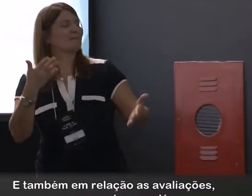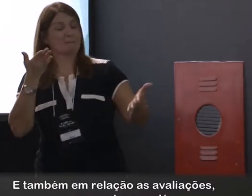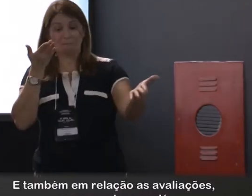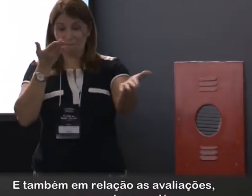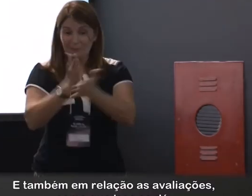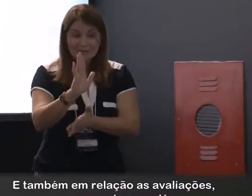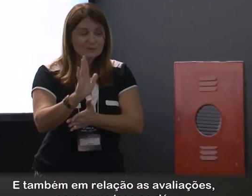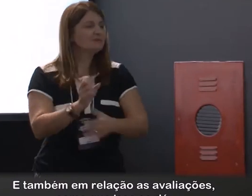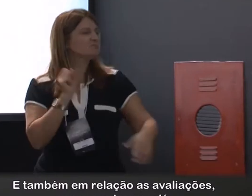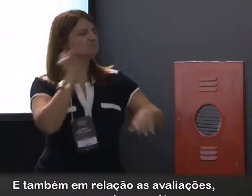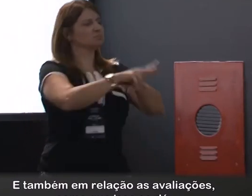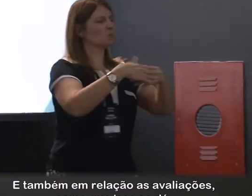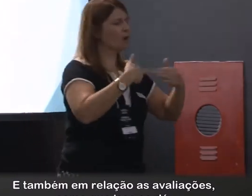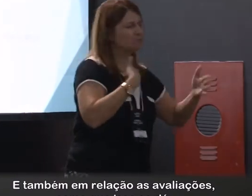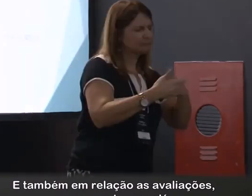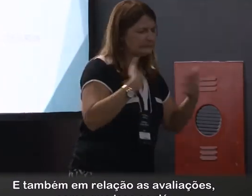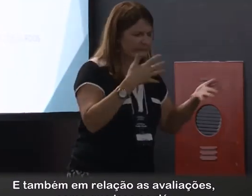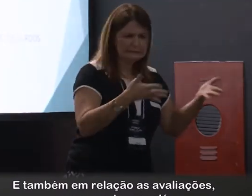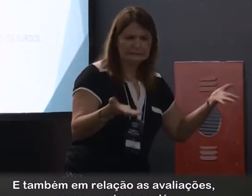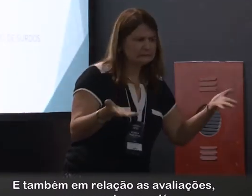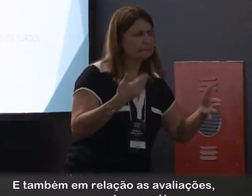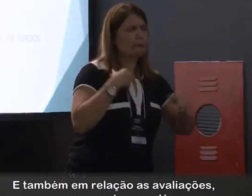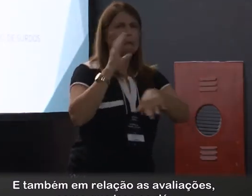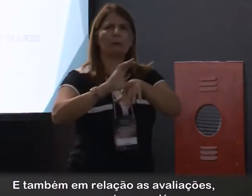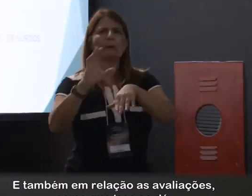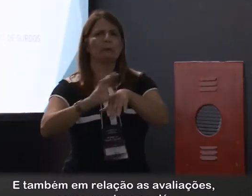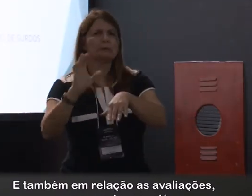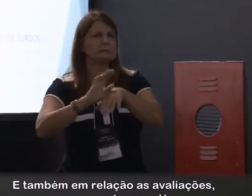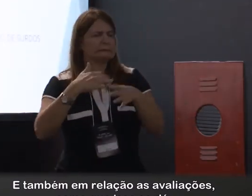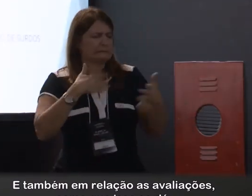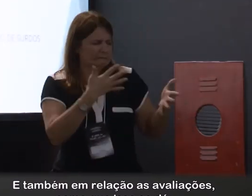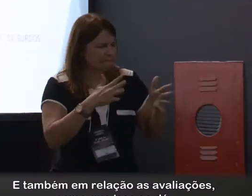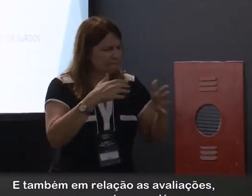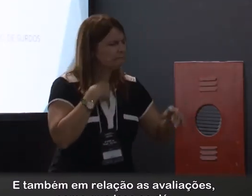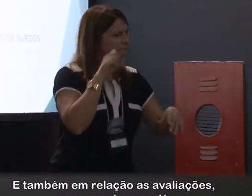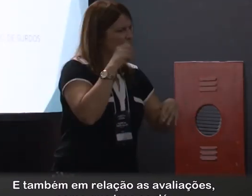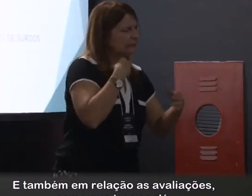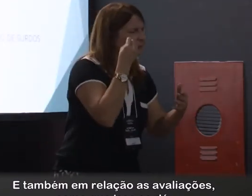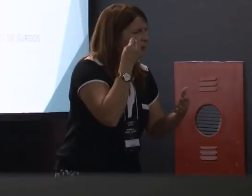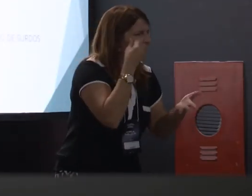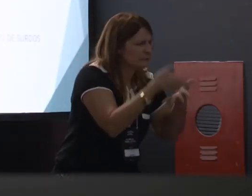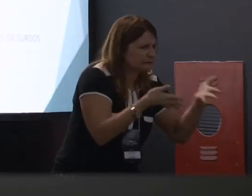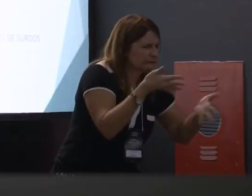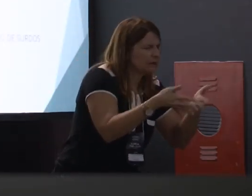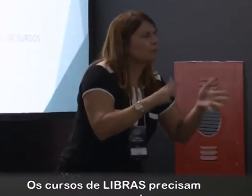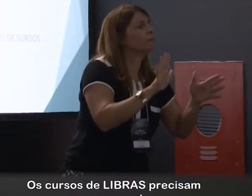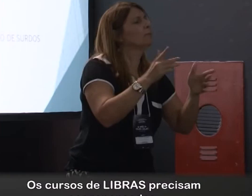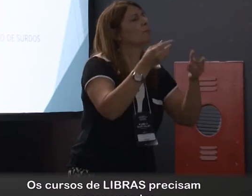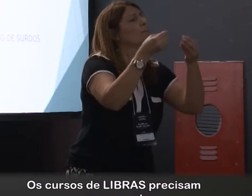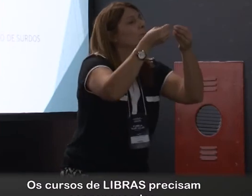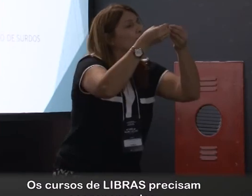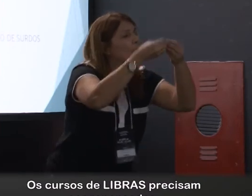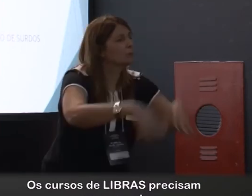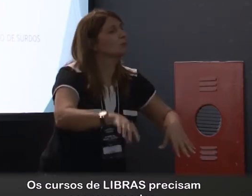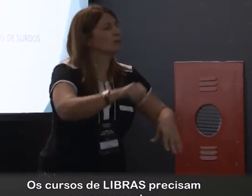E também em relação às avaliações, né, como que isso se dá, os cursos de